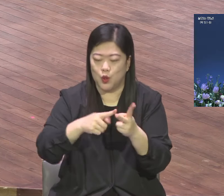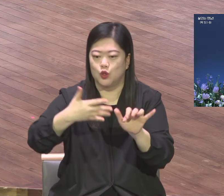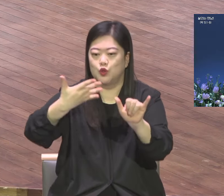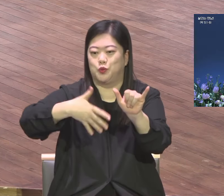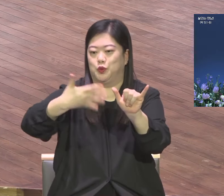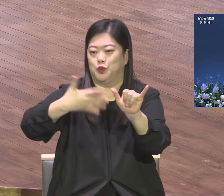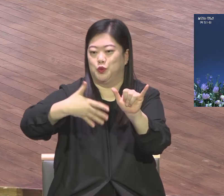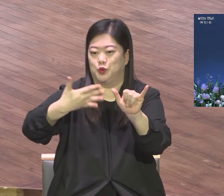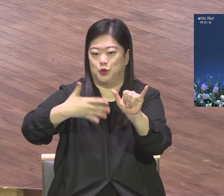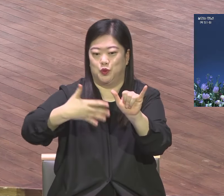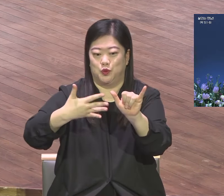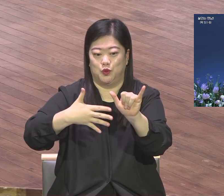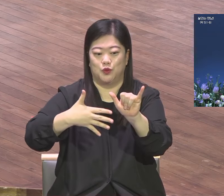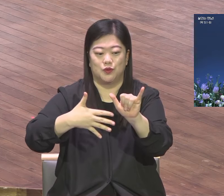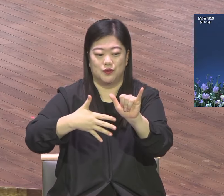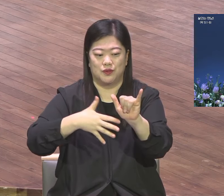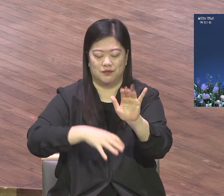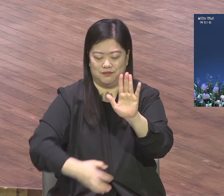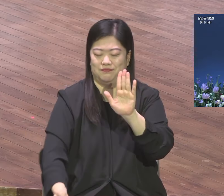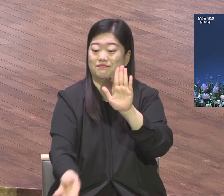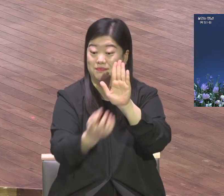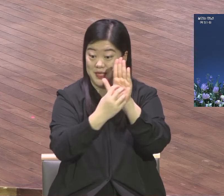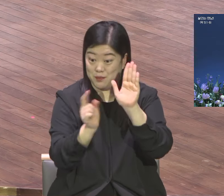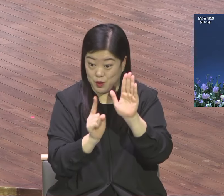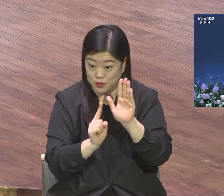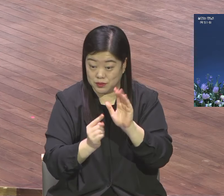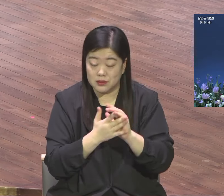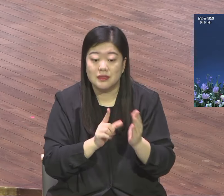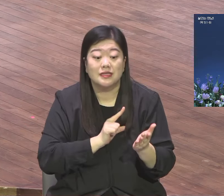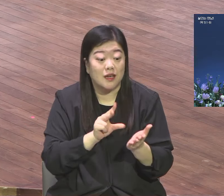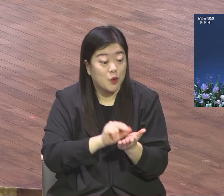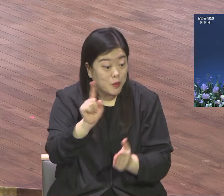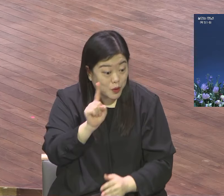공개를 했는데 그 제목이 충격적입니다.